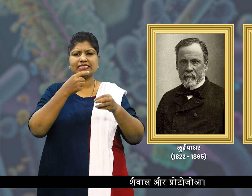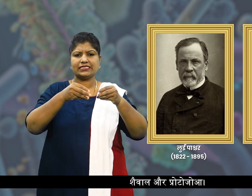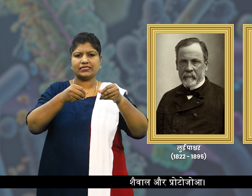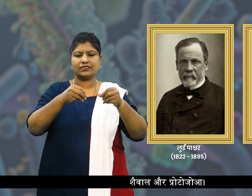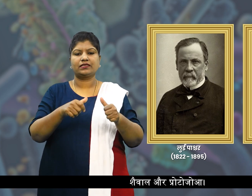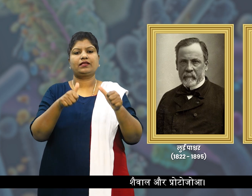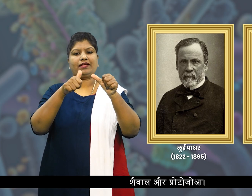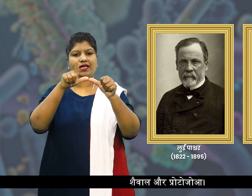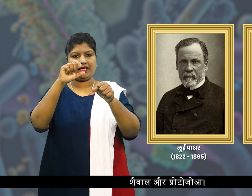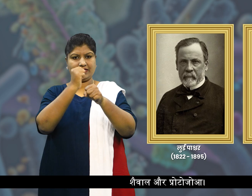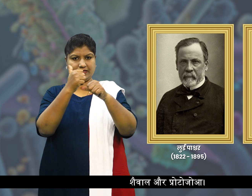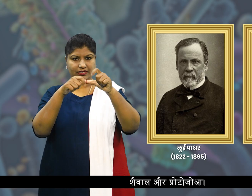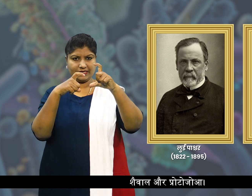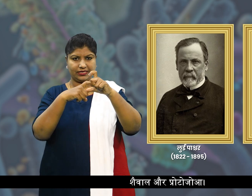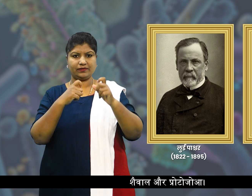शैवाल और प्रोटोजोआ।